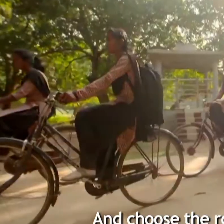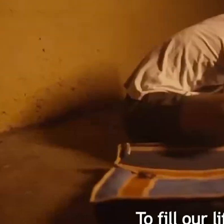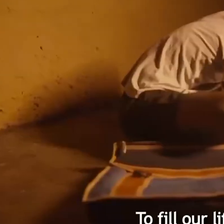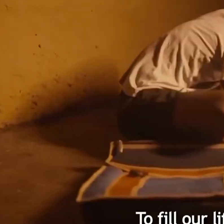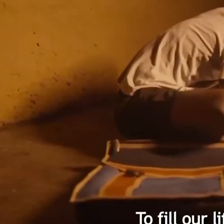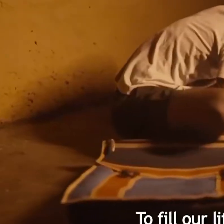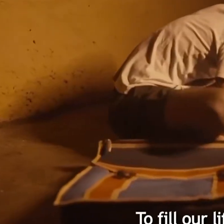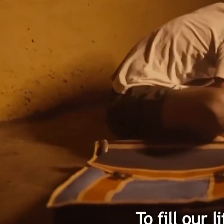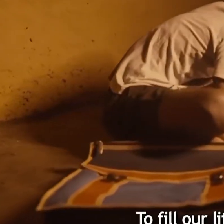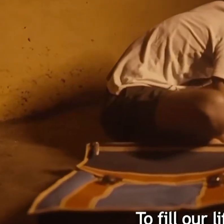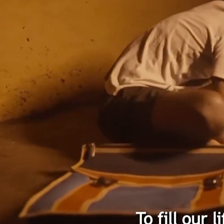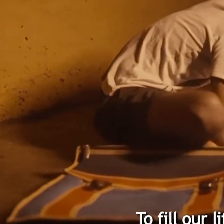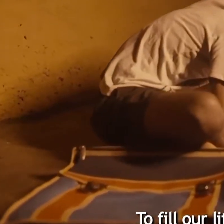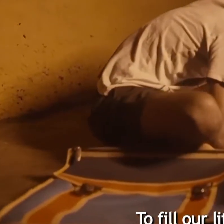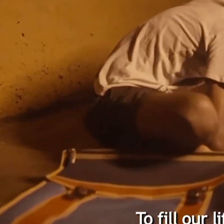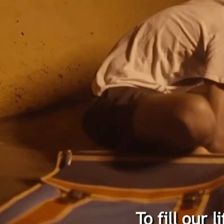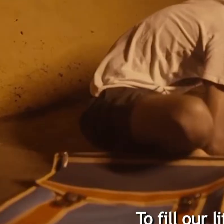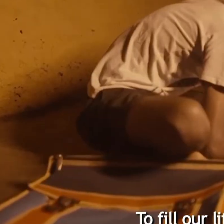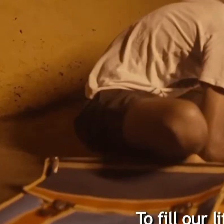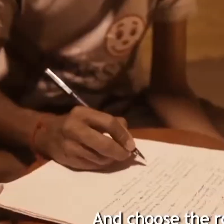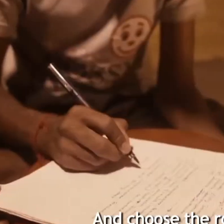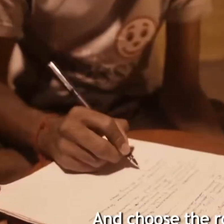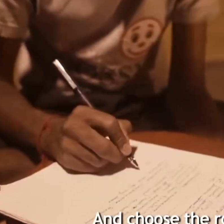जीवन ये प्रकाशित करने राहों को